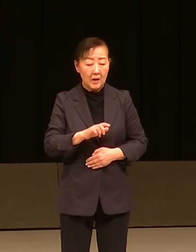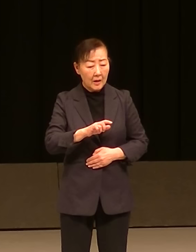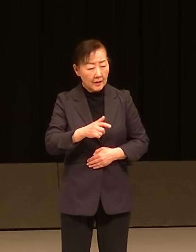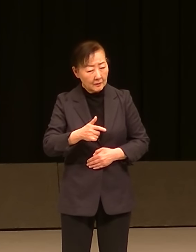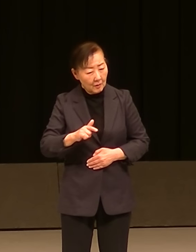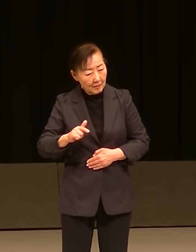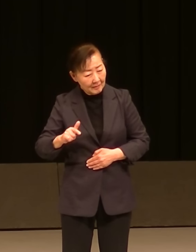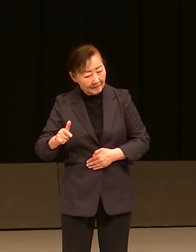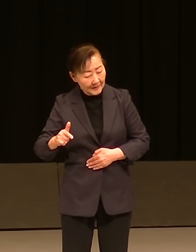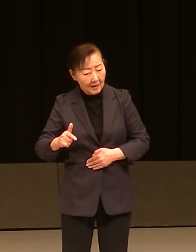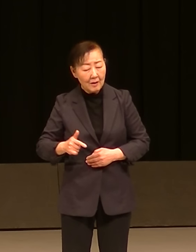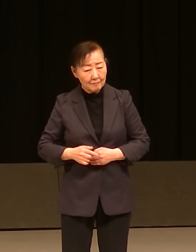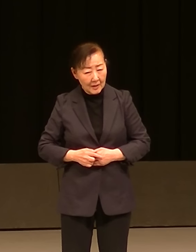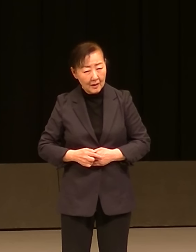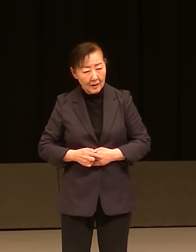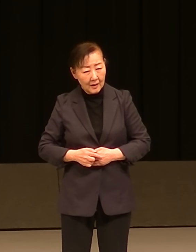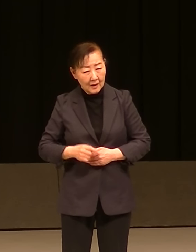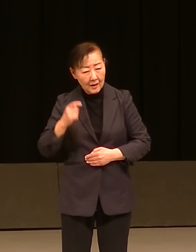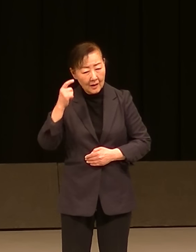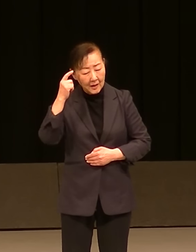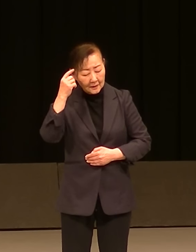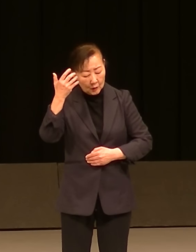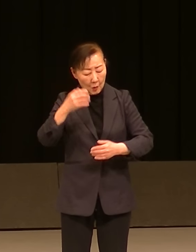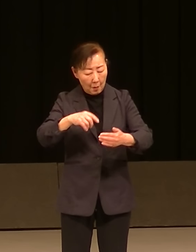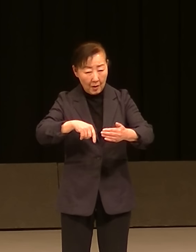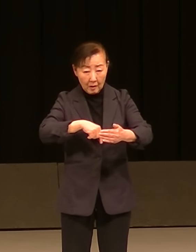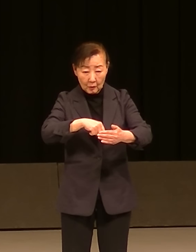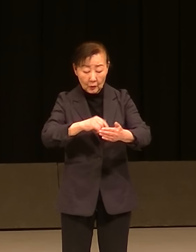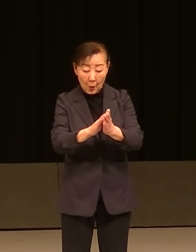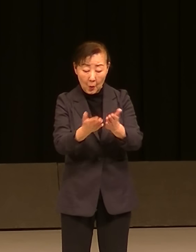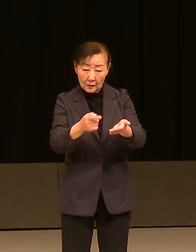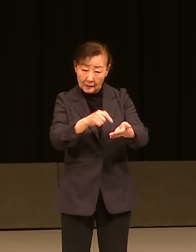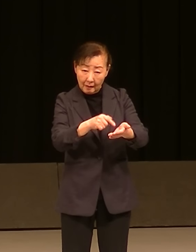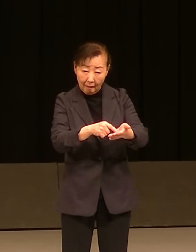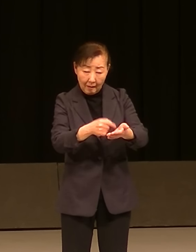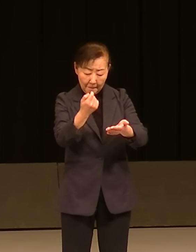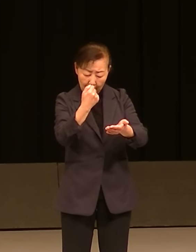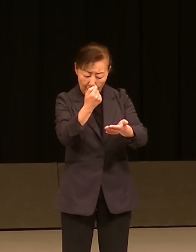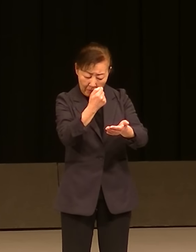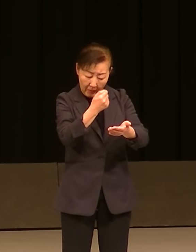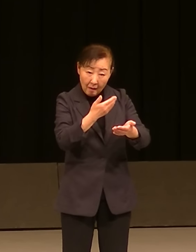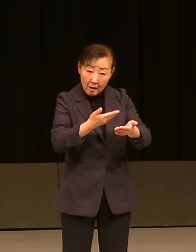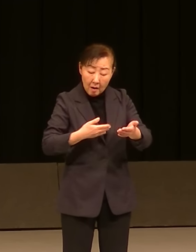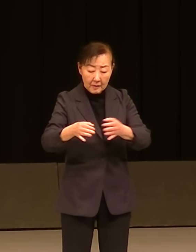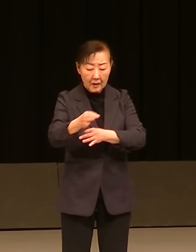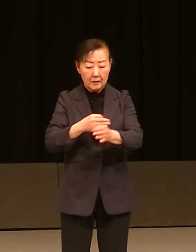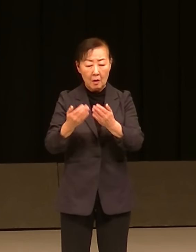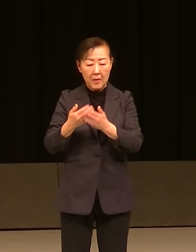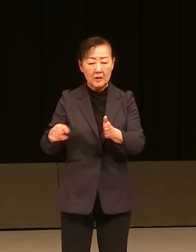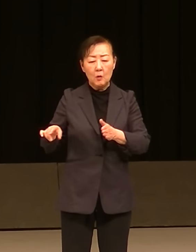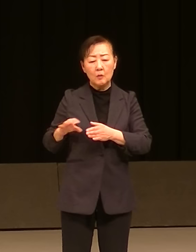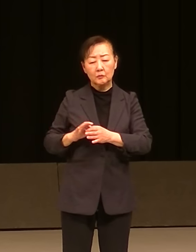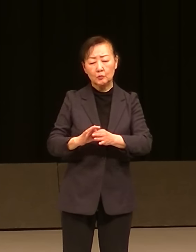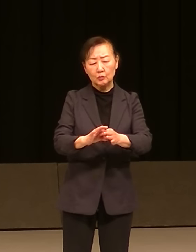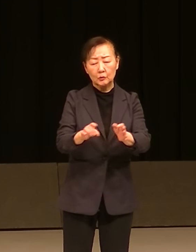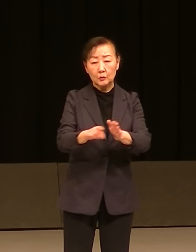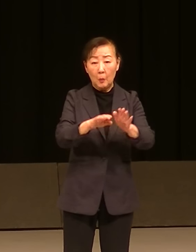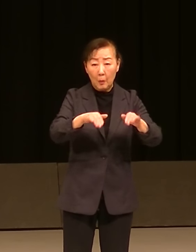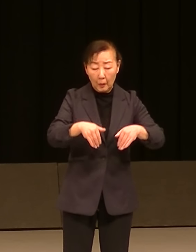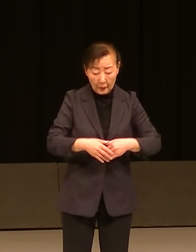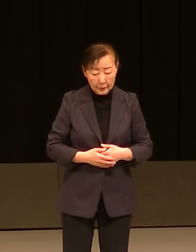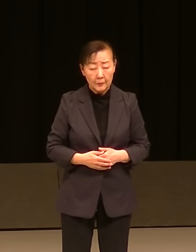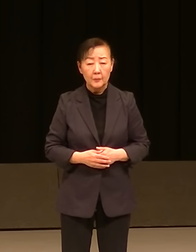この示唆を、聖書の中から得ながら、私も、まあ、経済の勉強を続けているということで